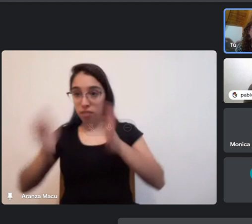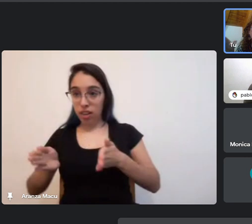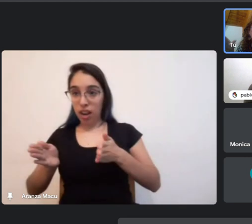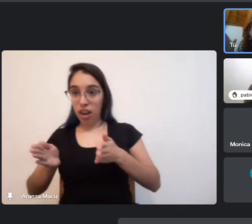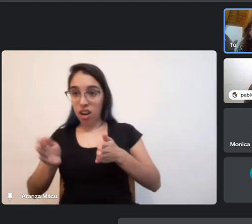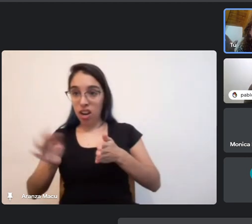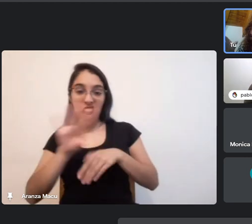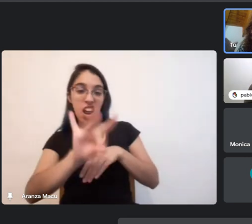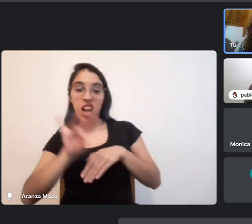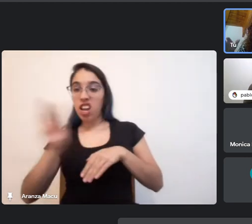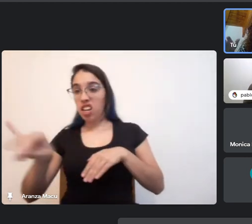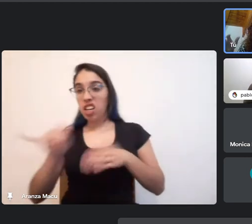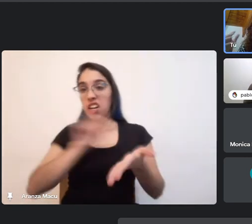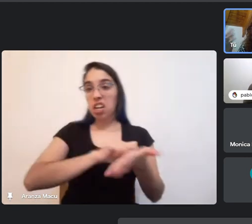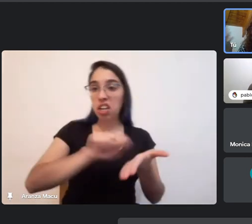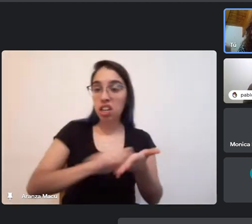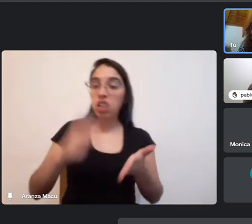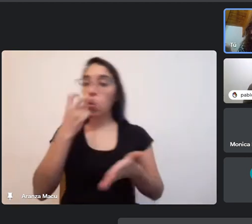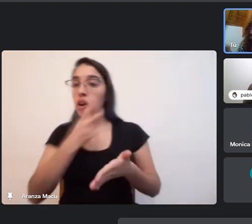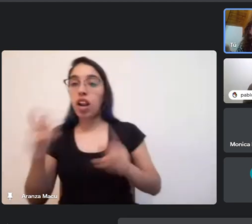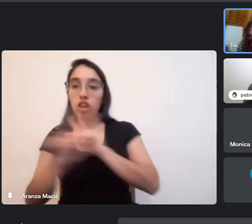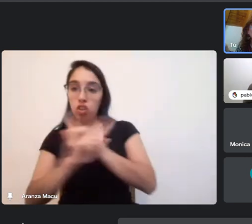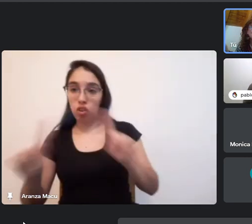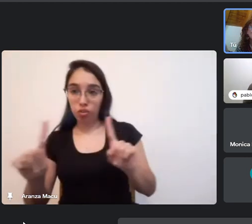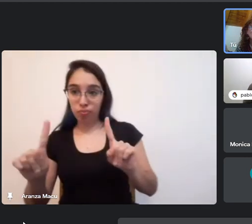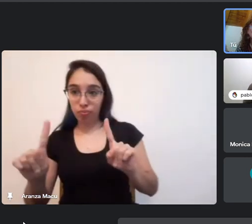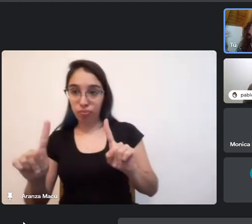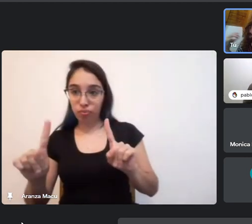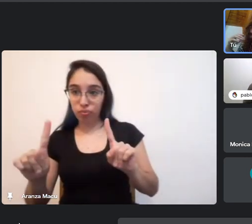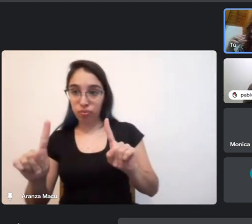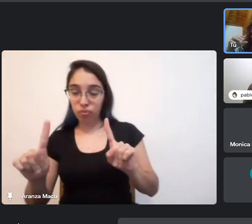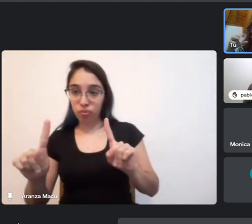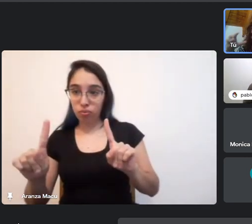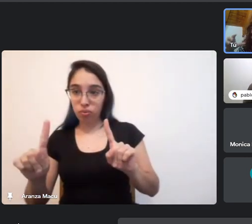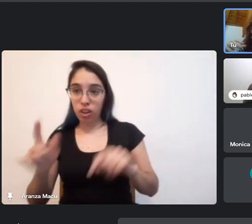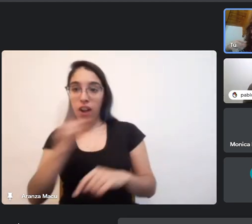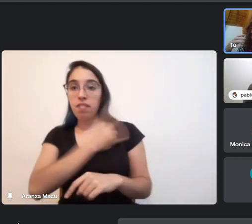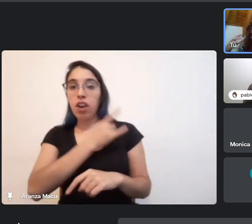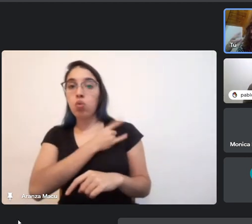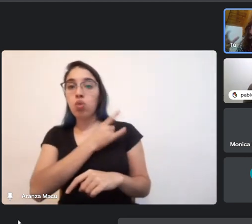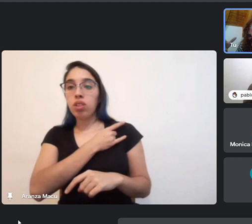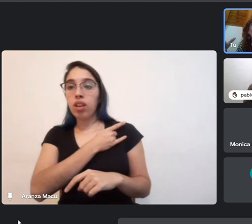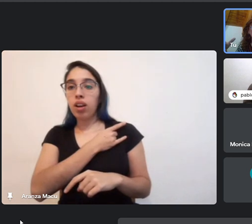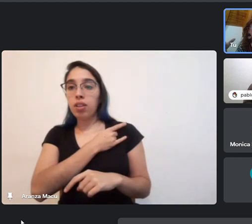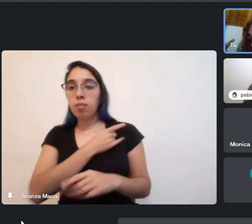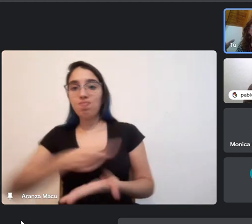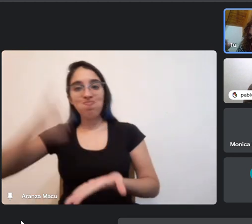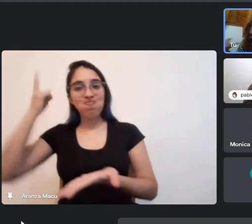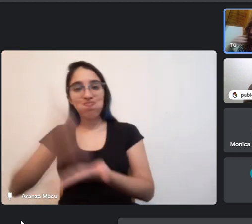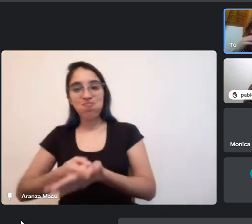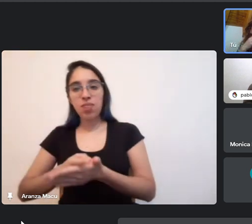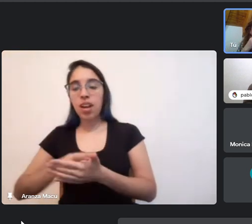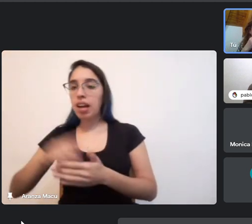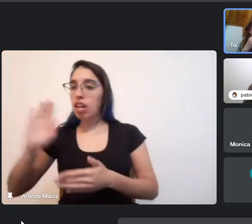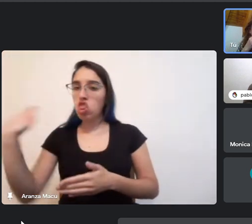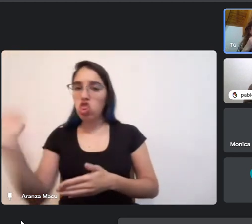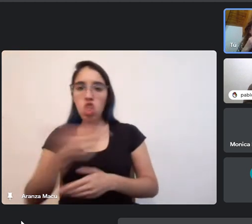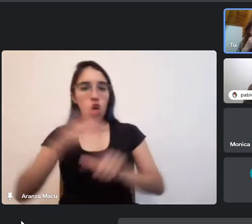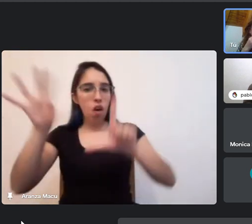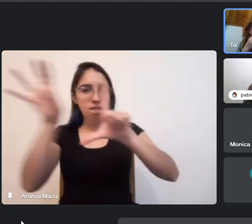esta fecha, la facultad dispuso que sea todo virtual.